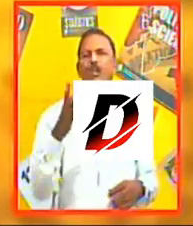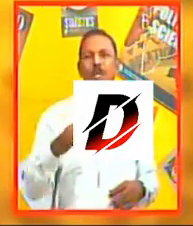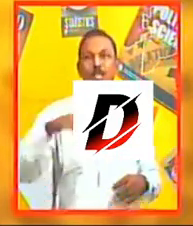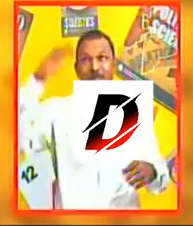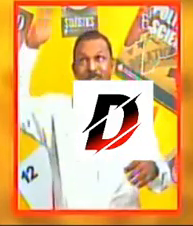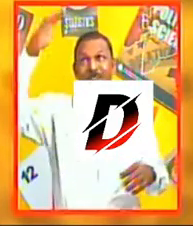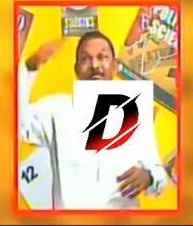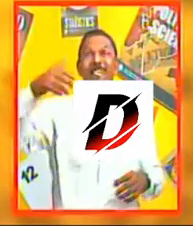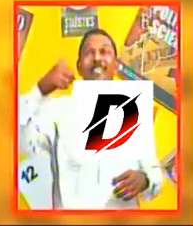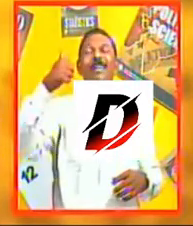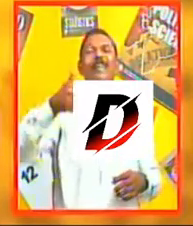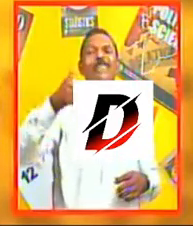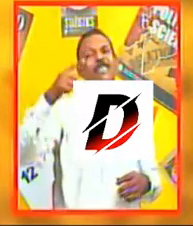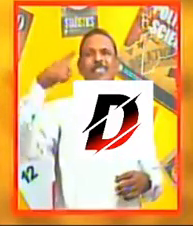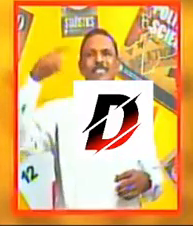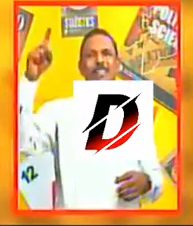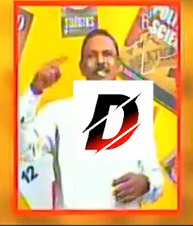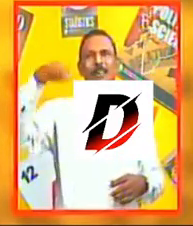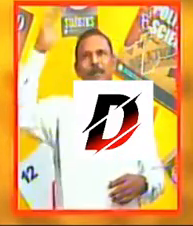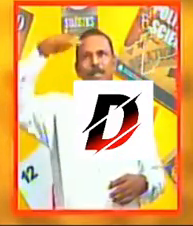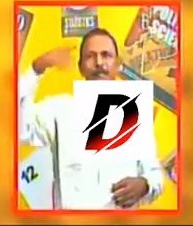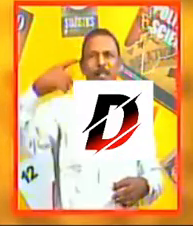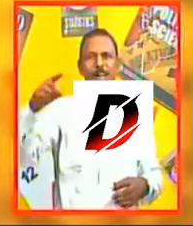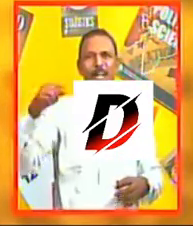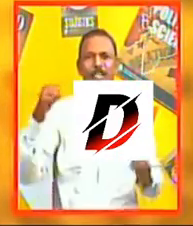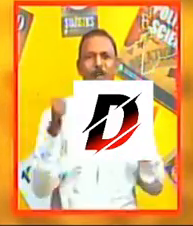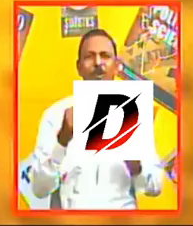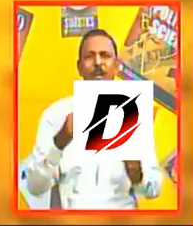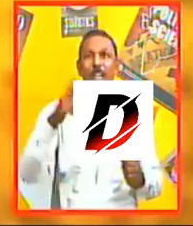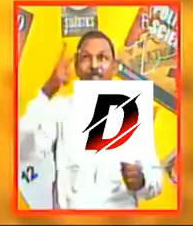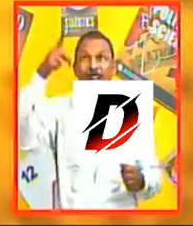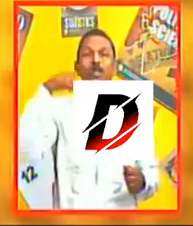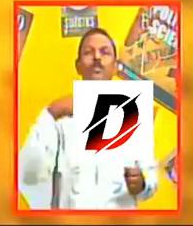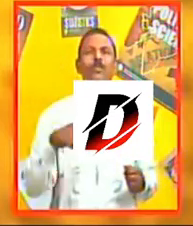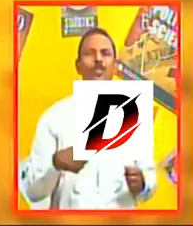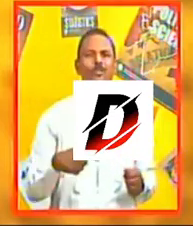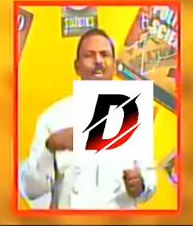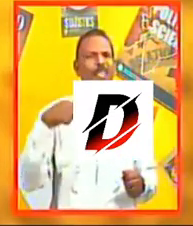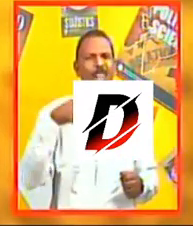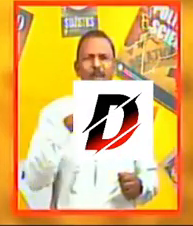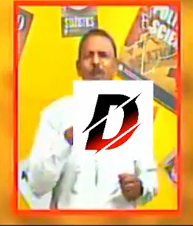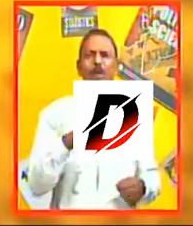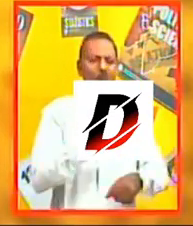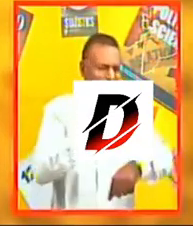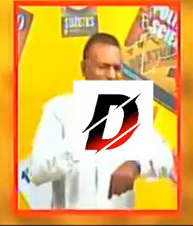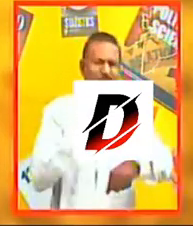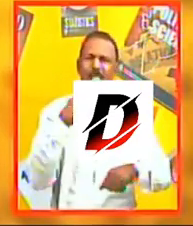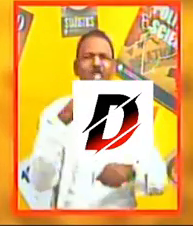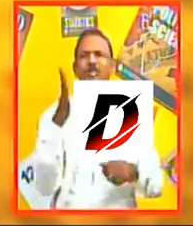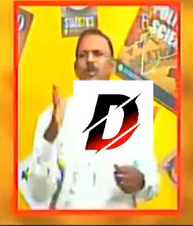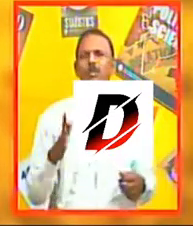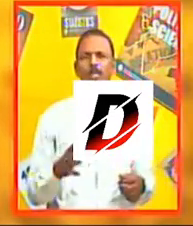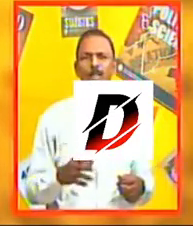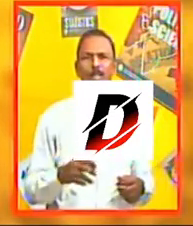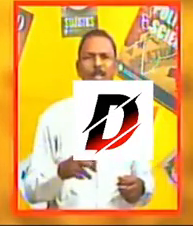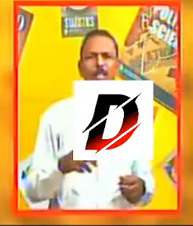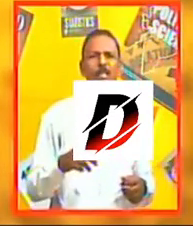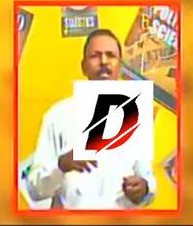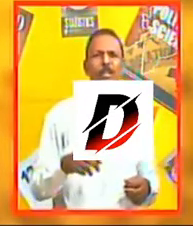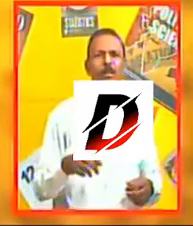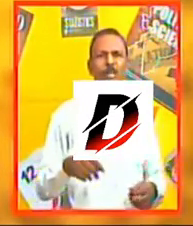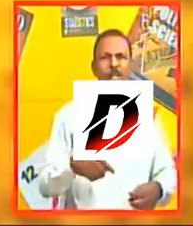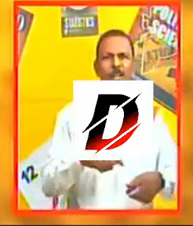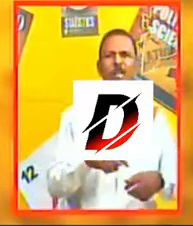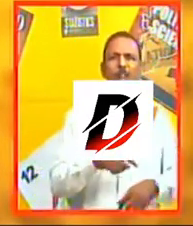தவறான ஒன்று. ஏன்னா இது வானிலை அப்படின்றது 24 மணி நேரம், காலநிலை அப்படின்றது